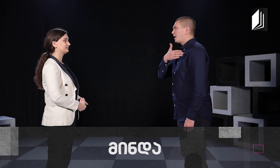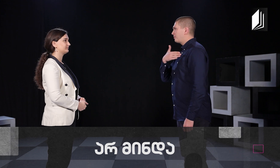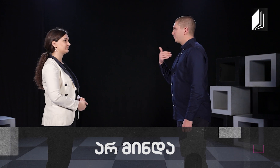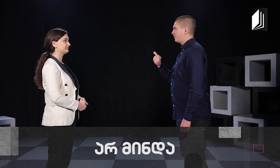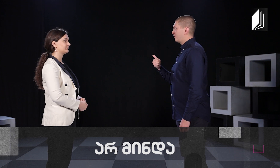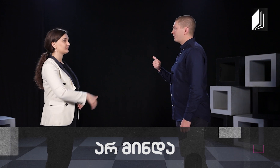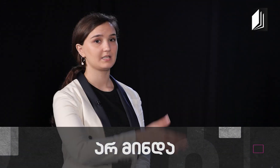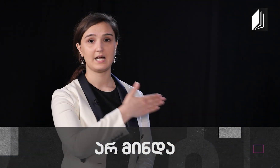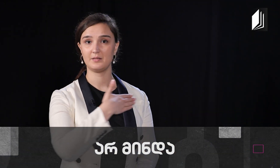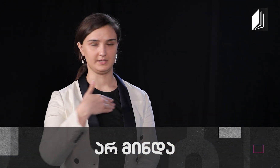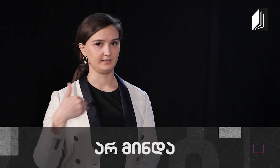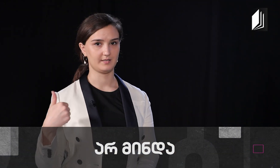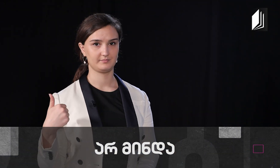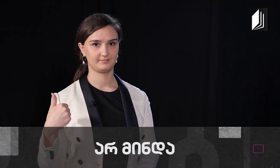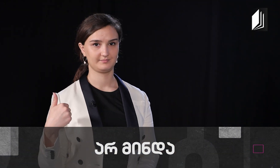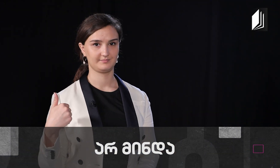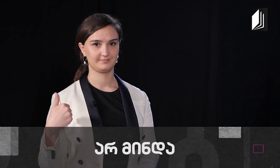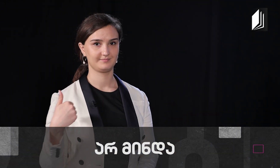არ მინდა. არ მინდა.